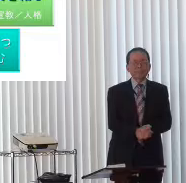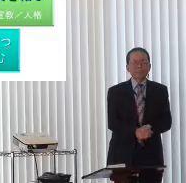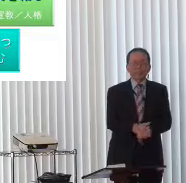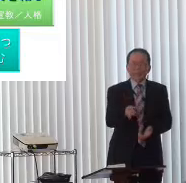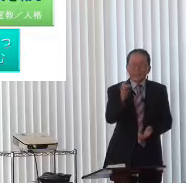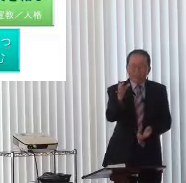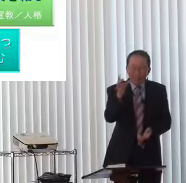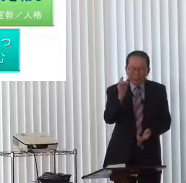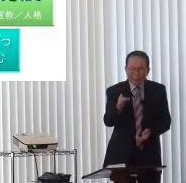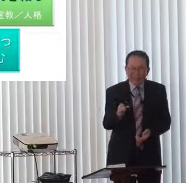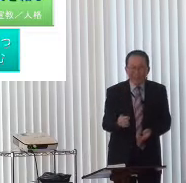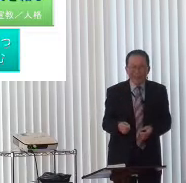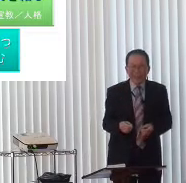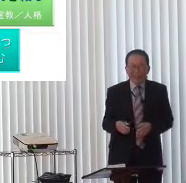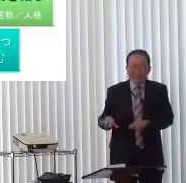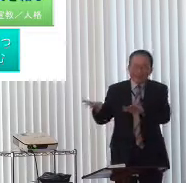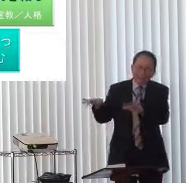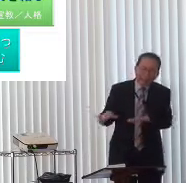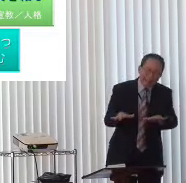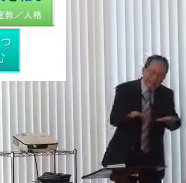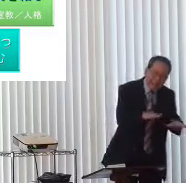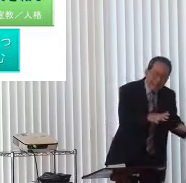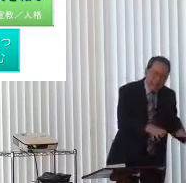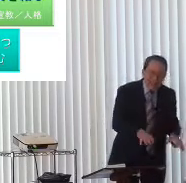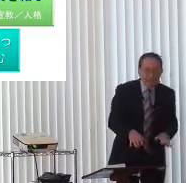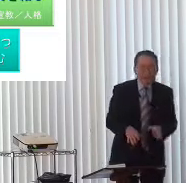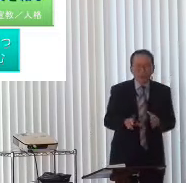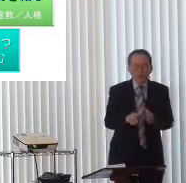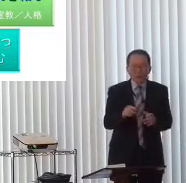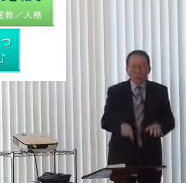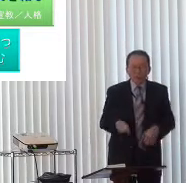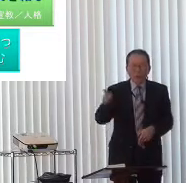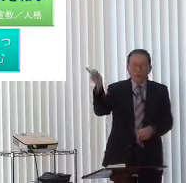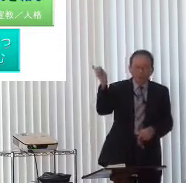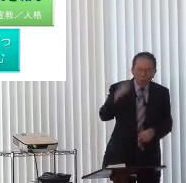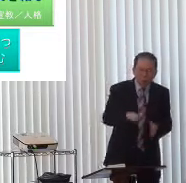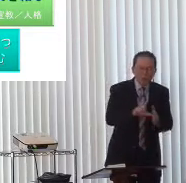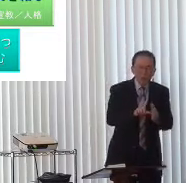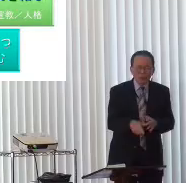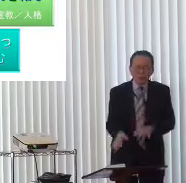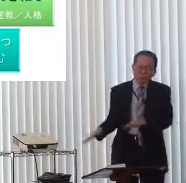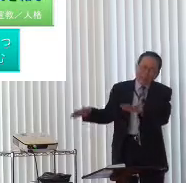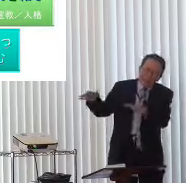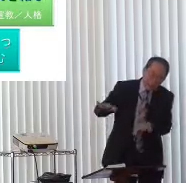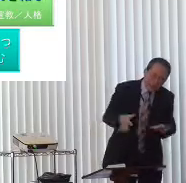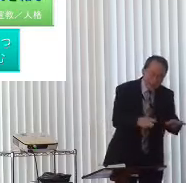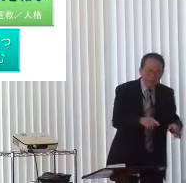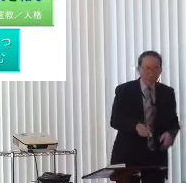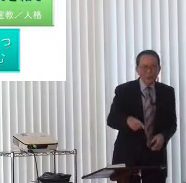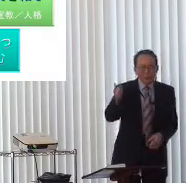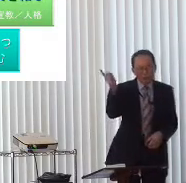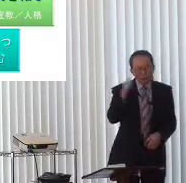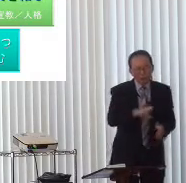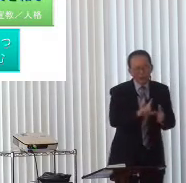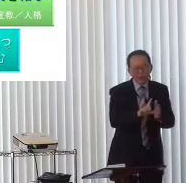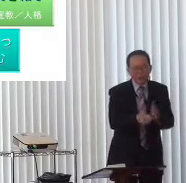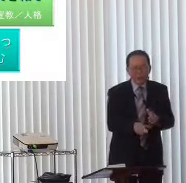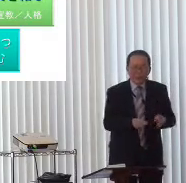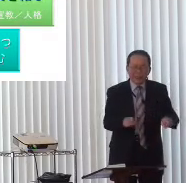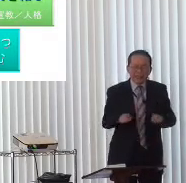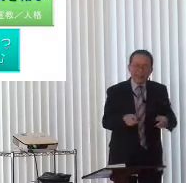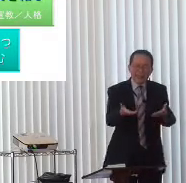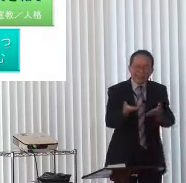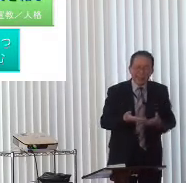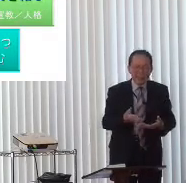ただただ流される時に、この悪い時代に流されて、この悪い時代に支配され